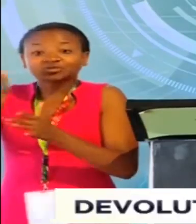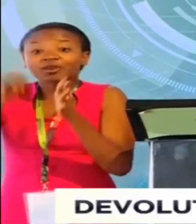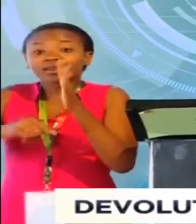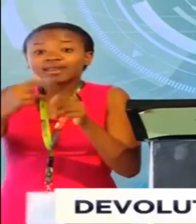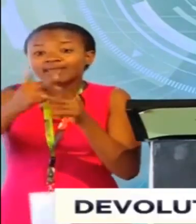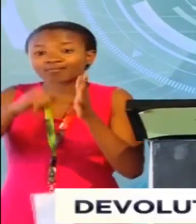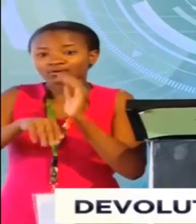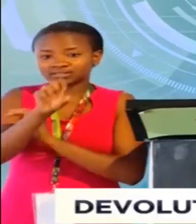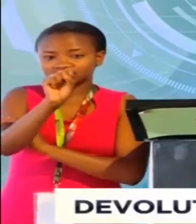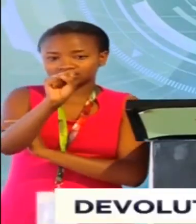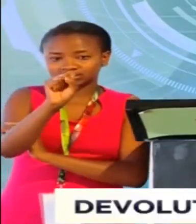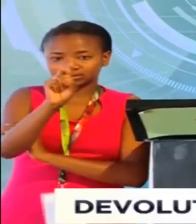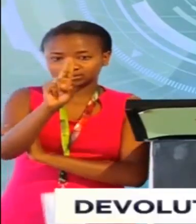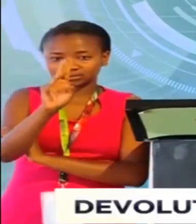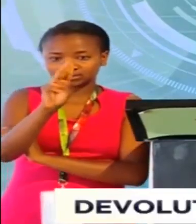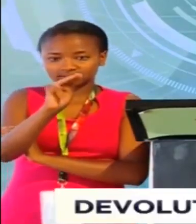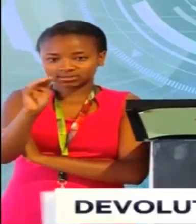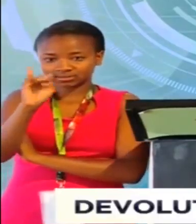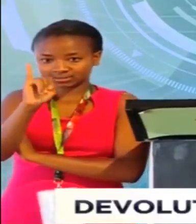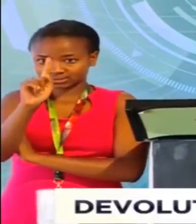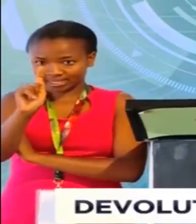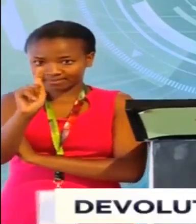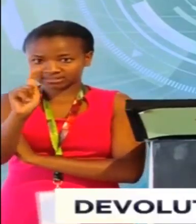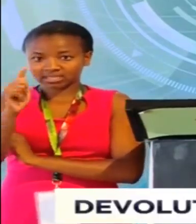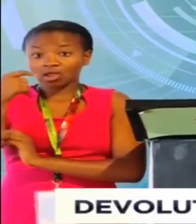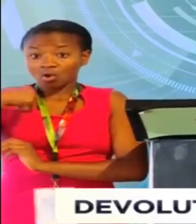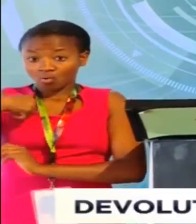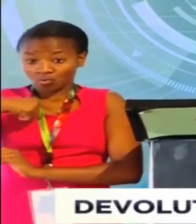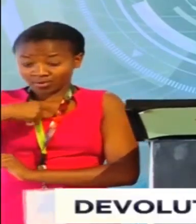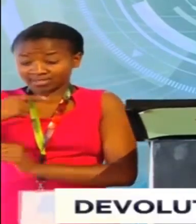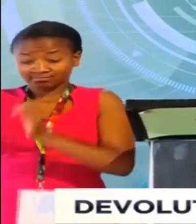summit, na tukakubaliana ya kwamba